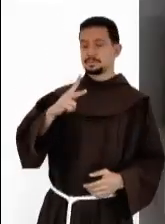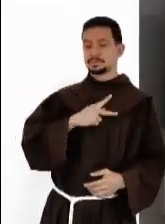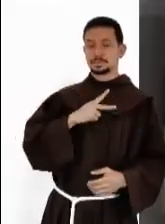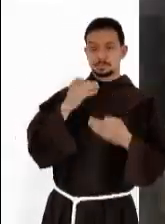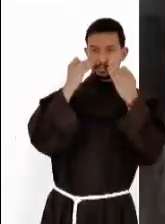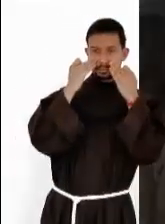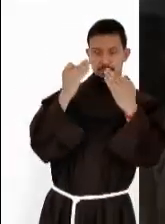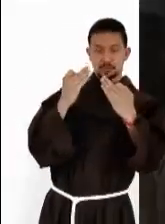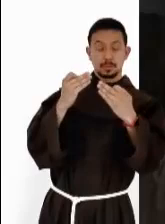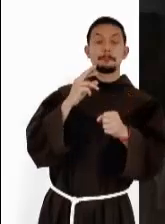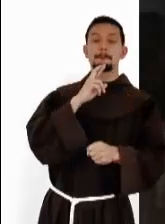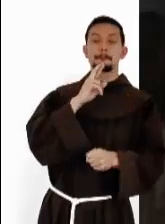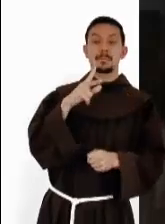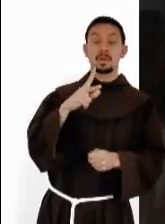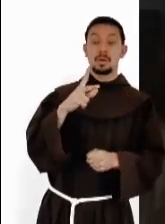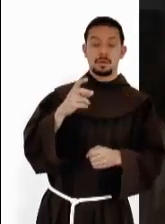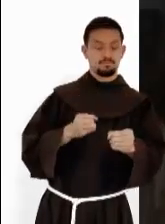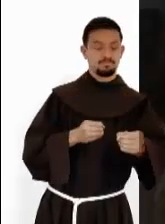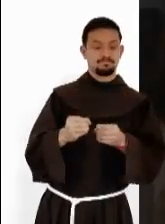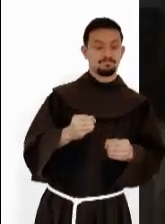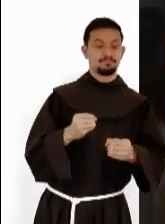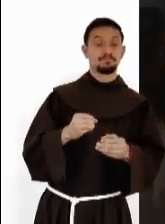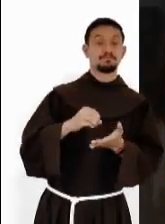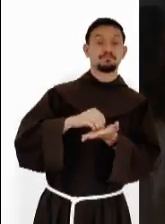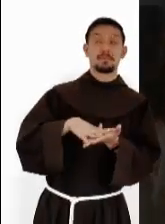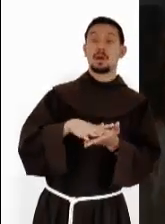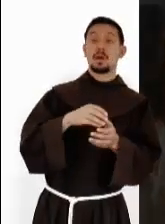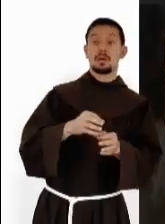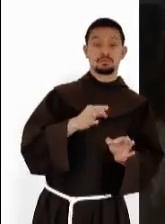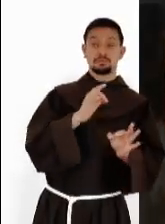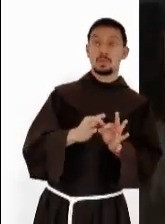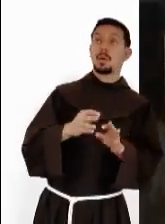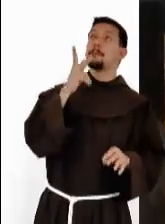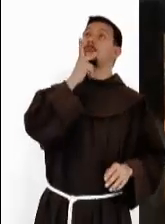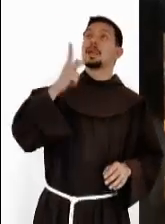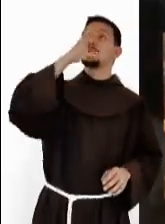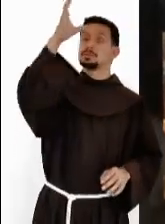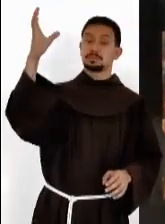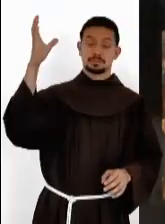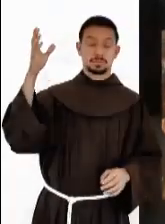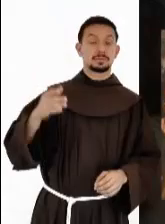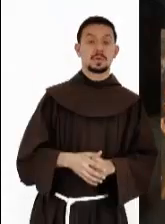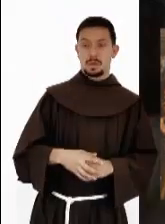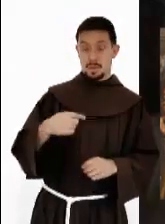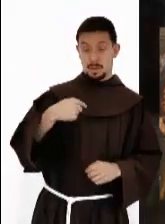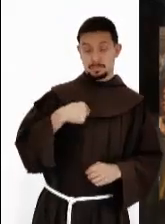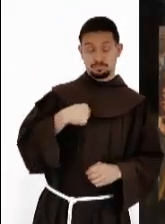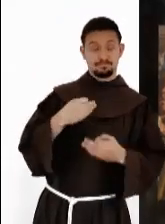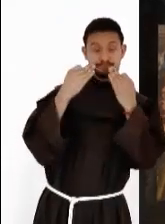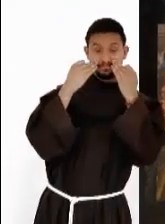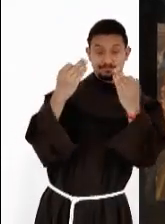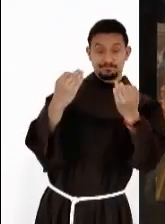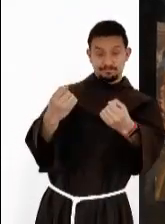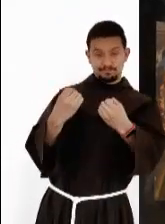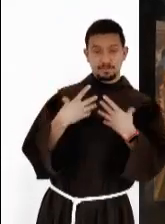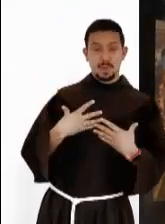Juan. Las obras que el Padre me ha concedido realizar y que son las que yo hago, dan testimonio de